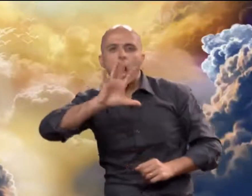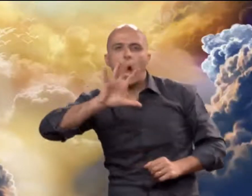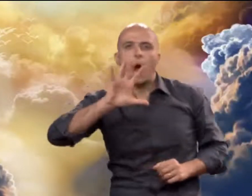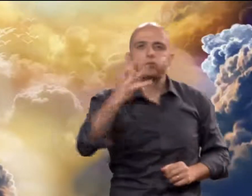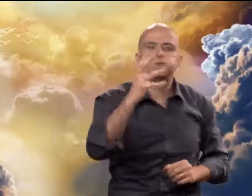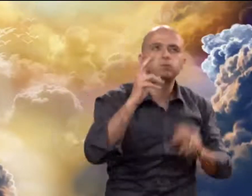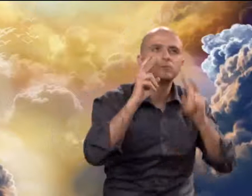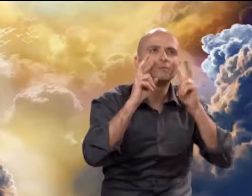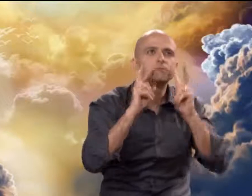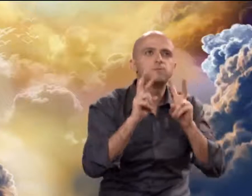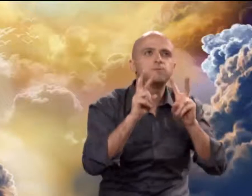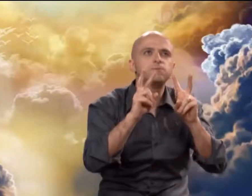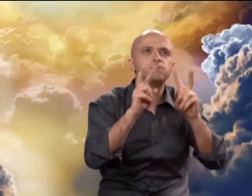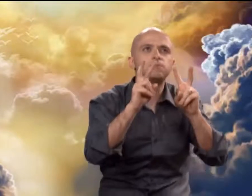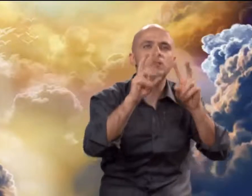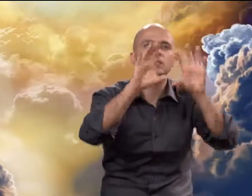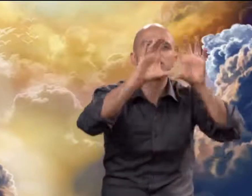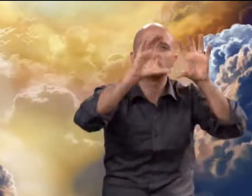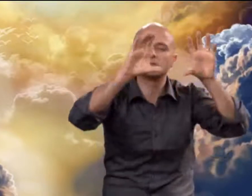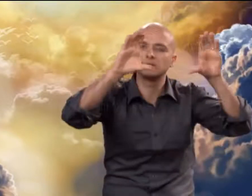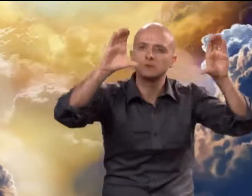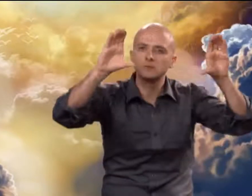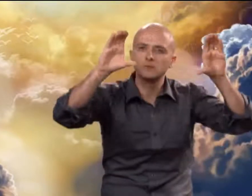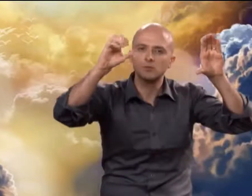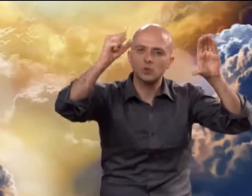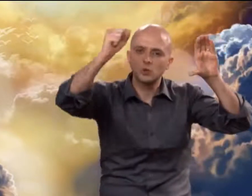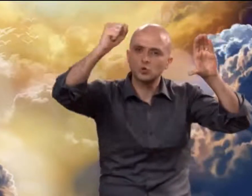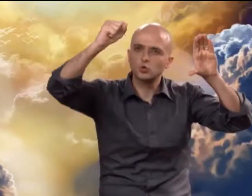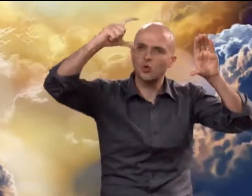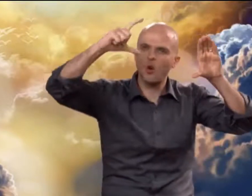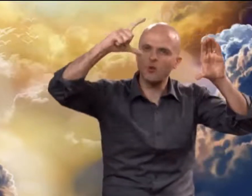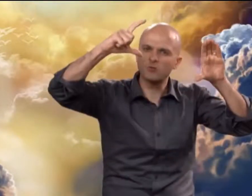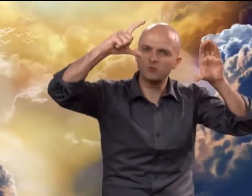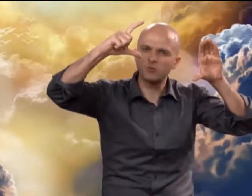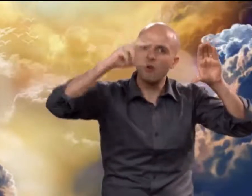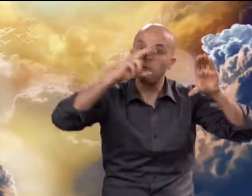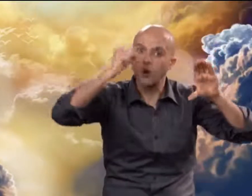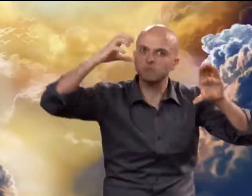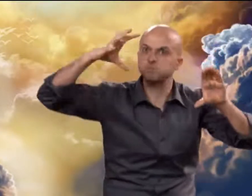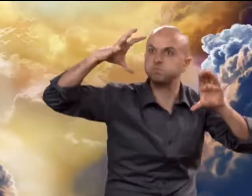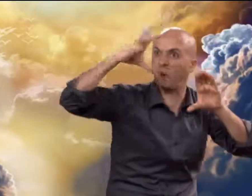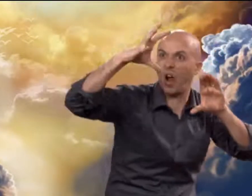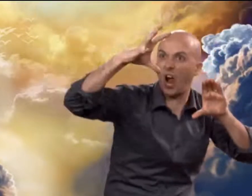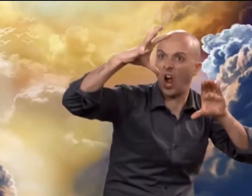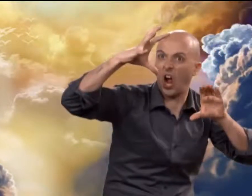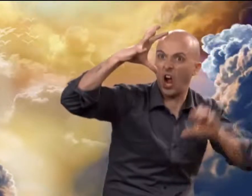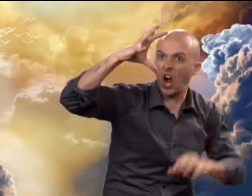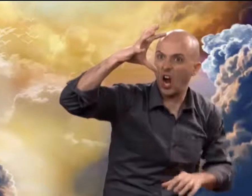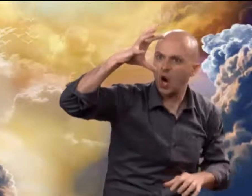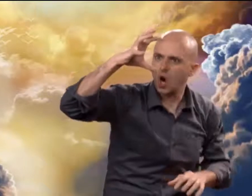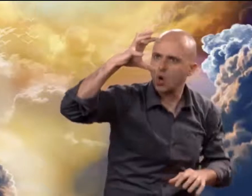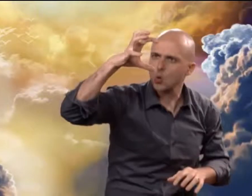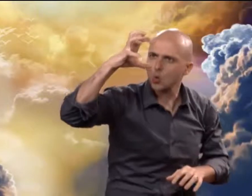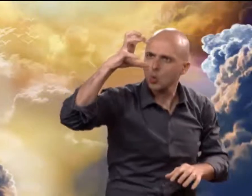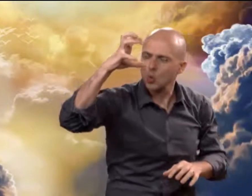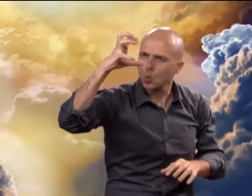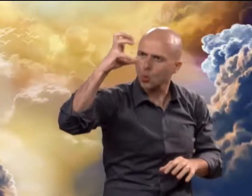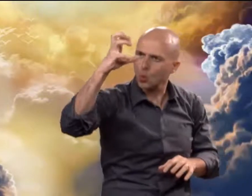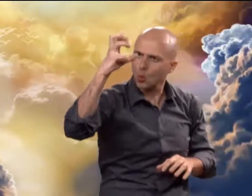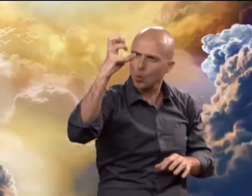céu, exceto uma estreita margem no horizonte, e ficou tão escuro como geralmente é às 9 horas de uma